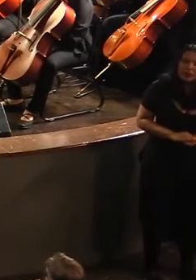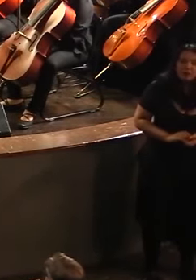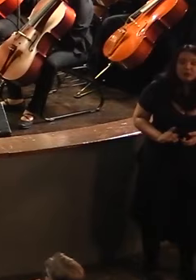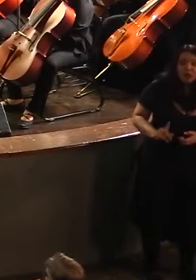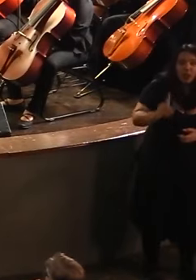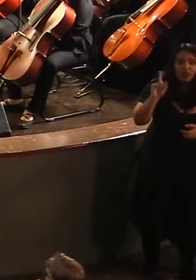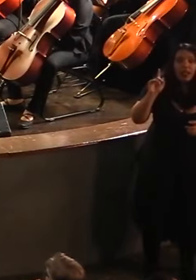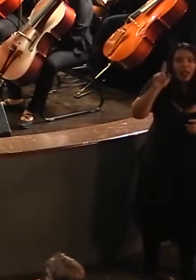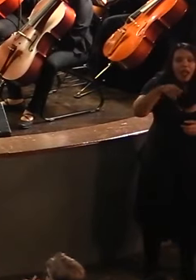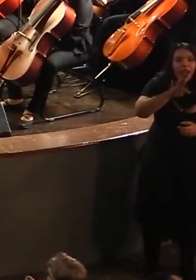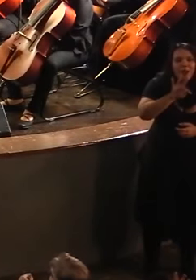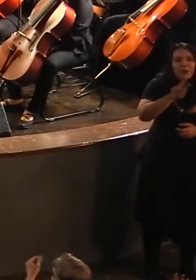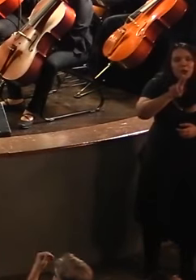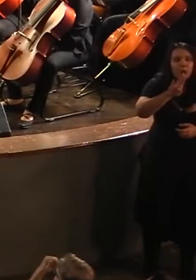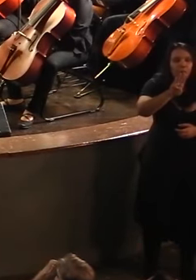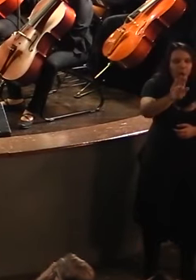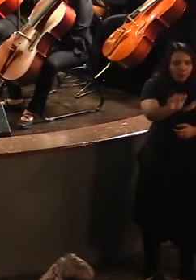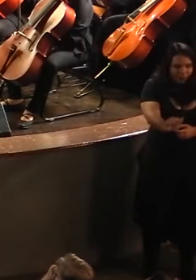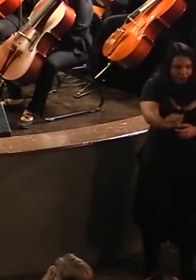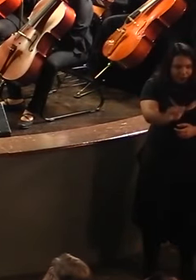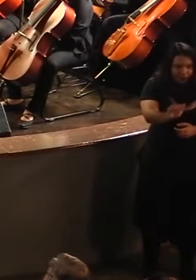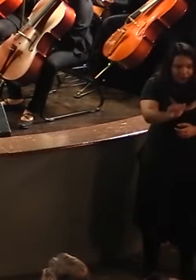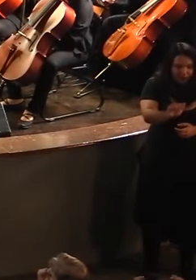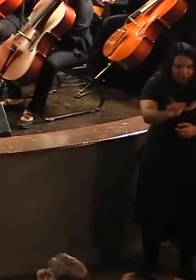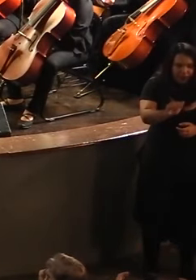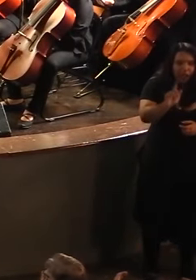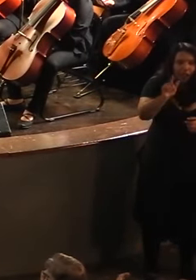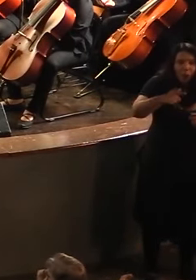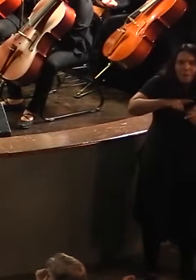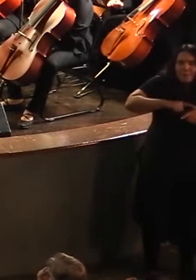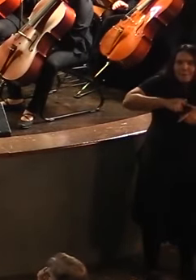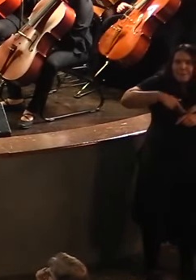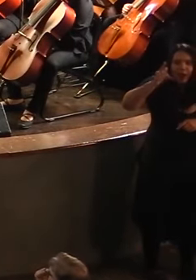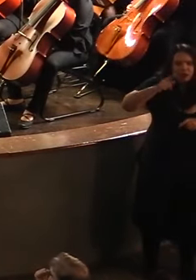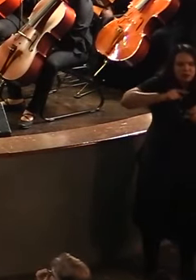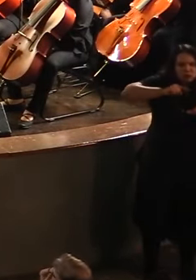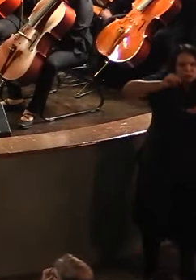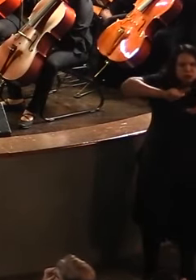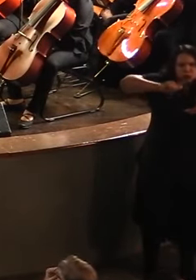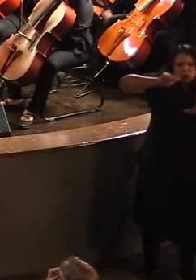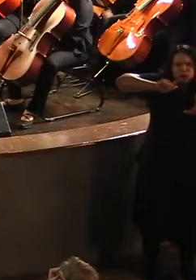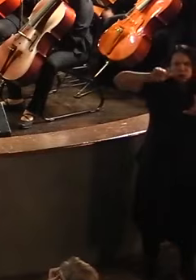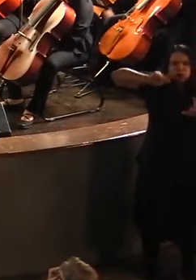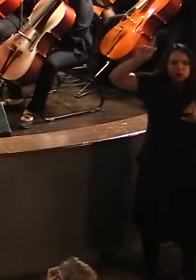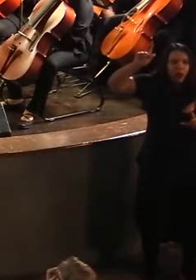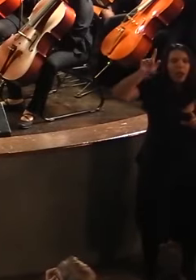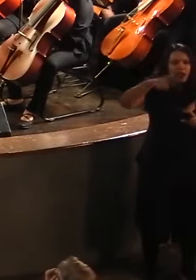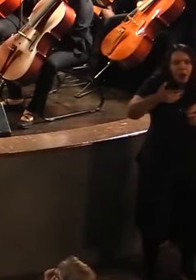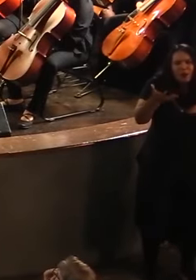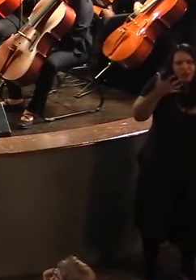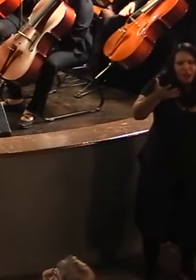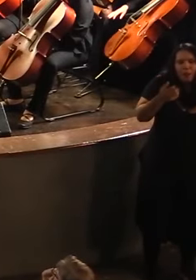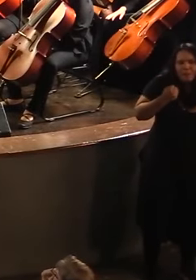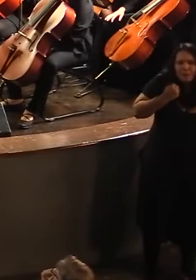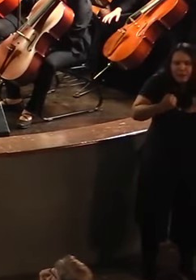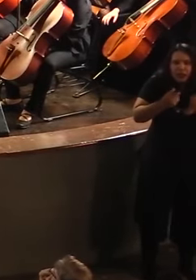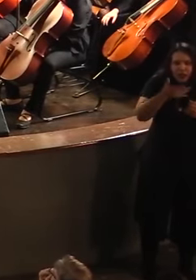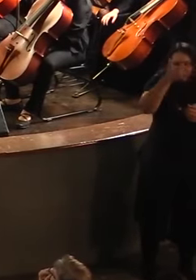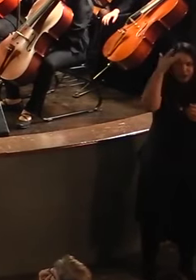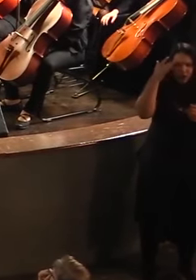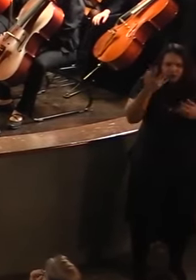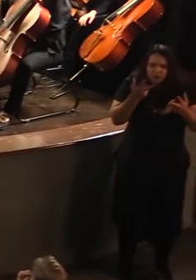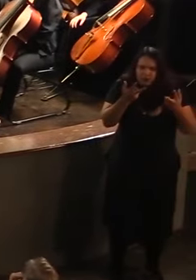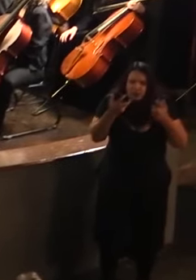Aquele instrumento chama-se tuba, é o instrumento mais grave da orquestra, e eu gostaria que o Elvis tocasse um trechinho só para que a gente